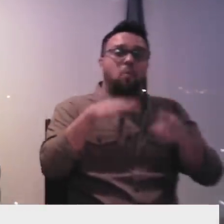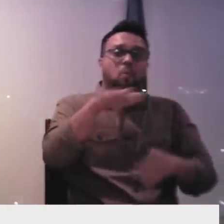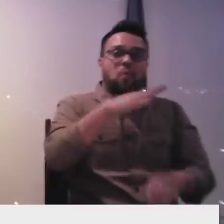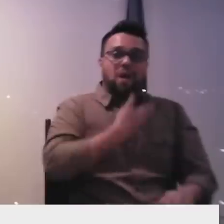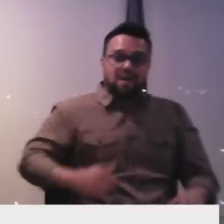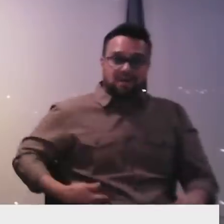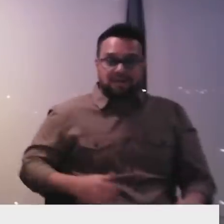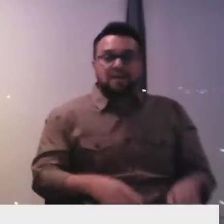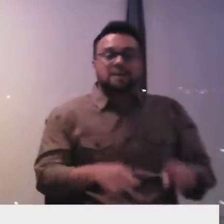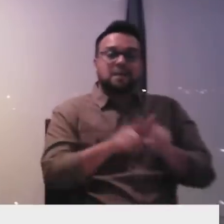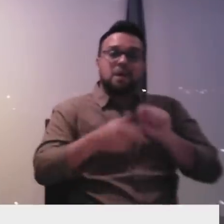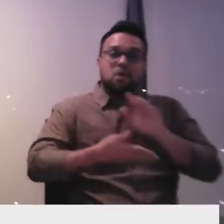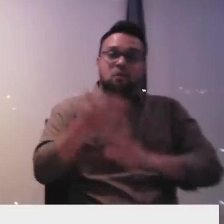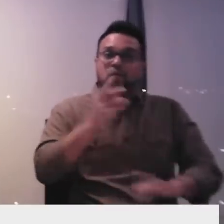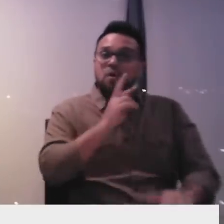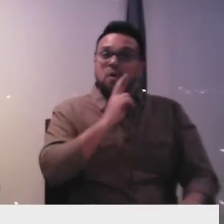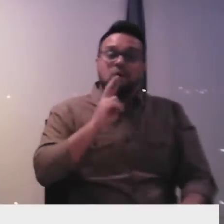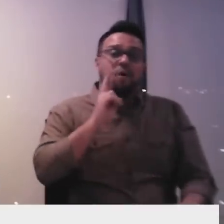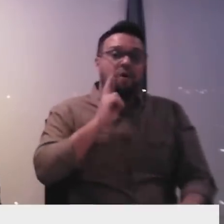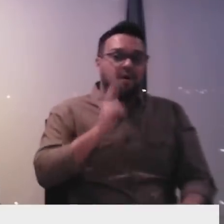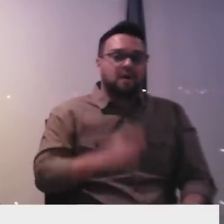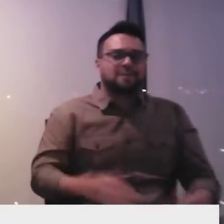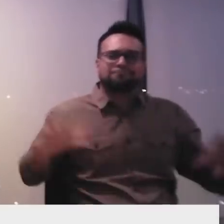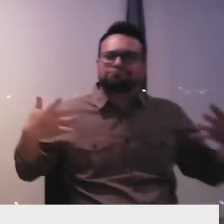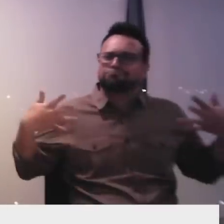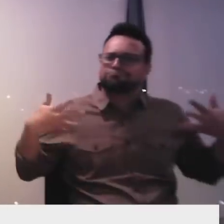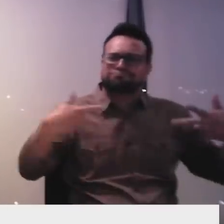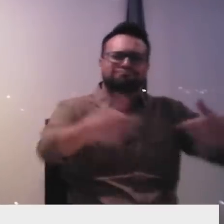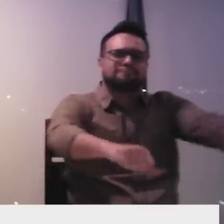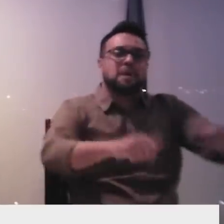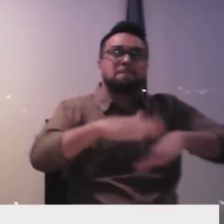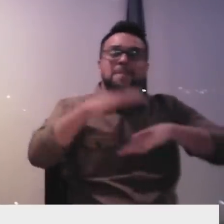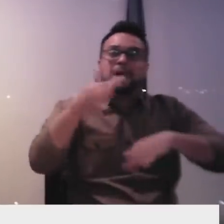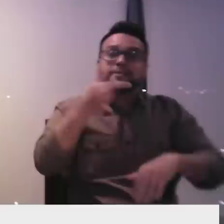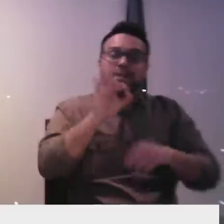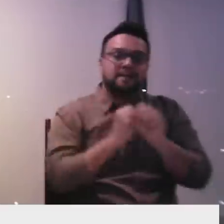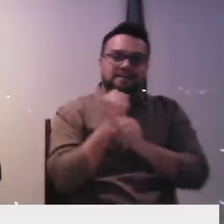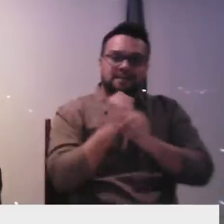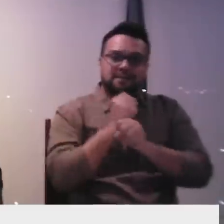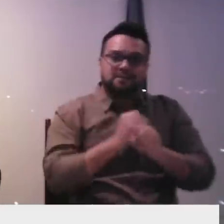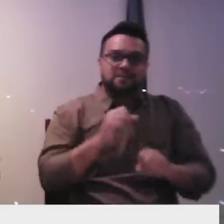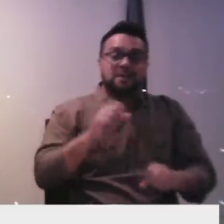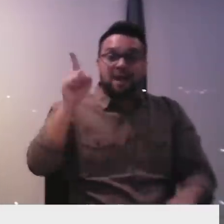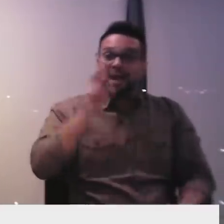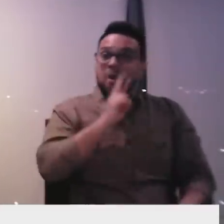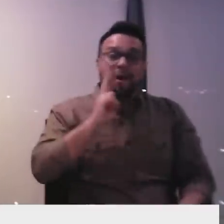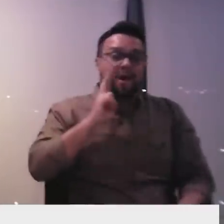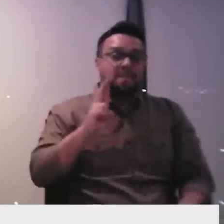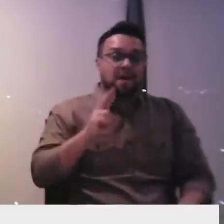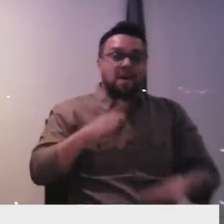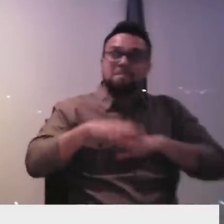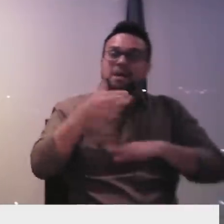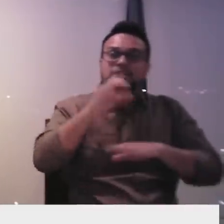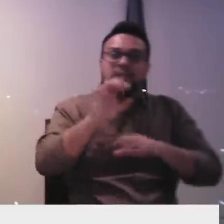Tive também em Roraima. Em Roraima, uma coisa fantástica. Há mais de 10 anos, O Estado espera